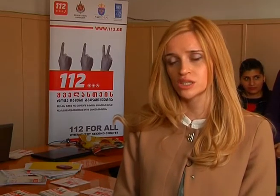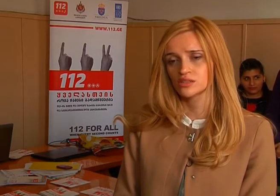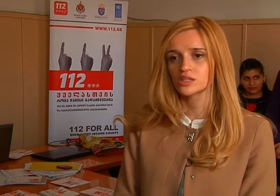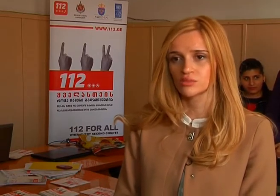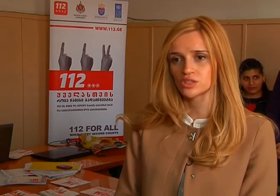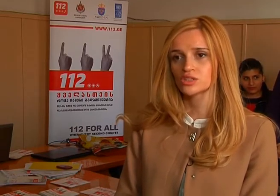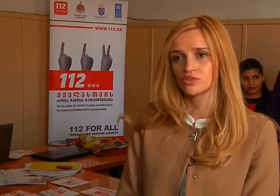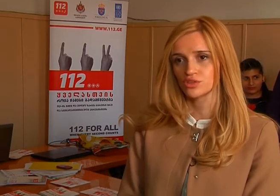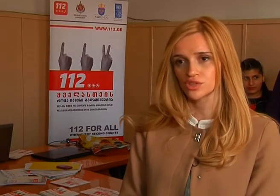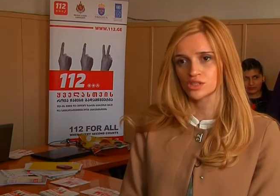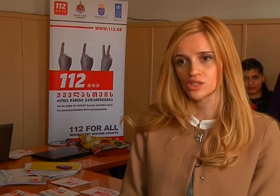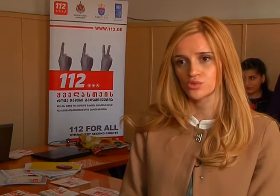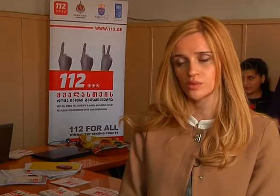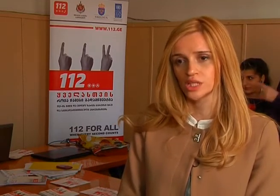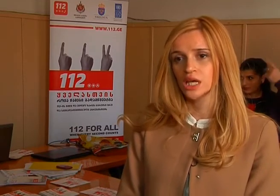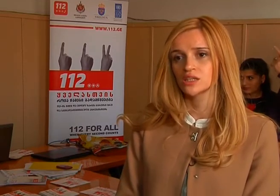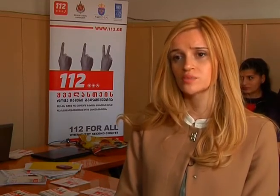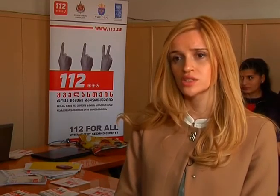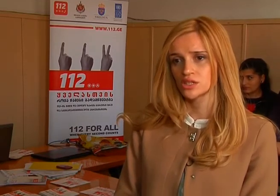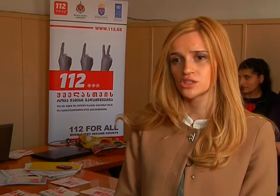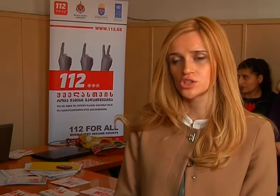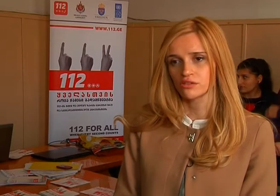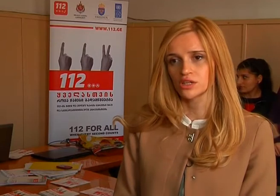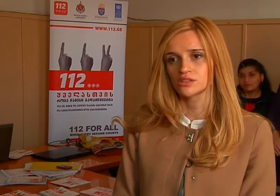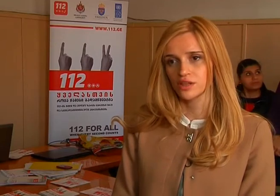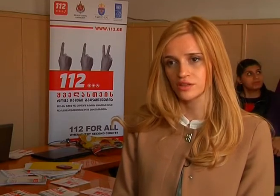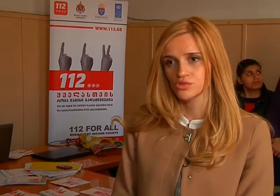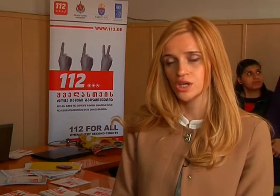ცენტრს SMS-ის და ვიდეოს არის საშუალებით. დღეს პრეზენტაცია ჩავატარეთ თელავში,